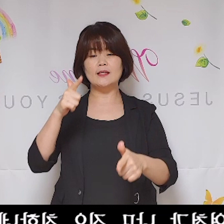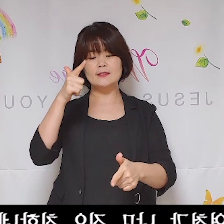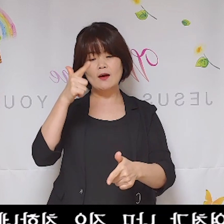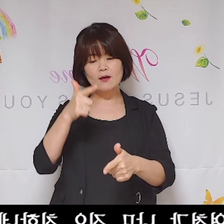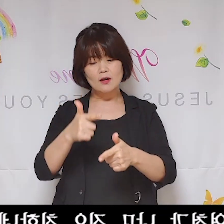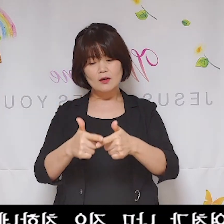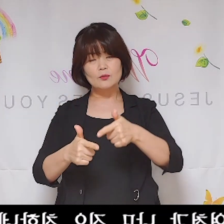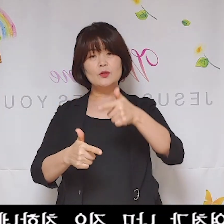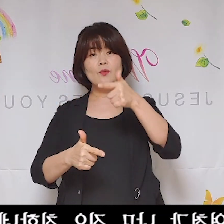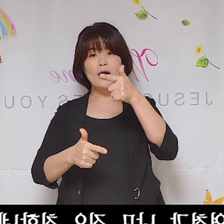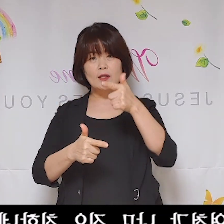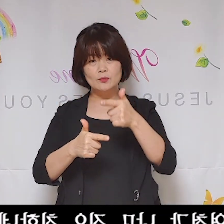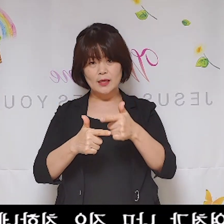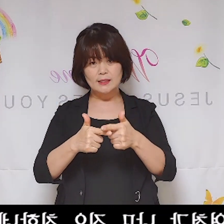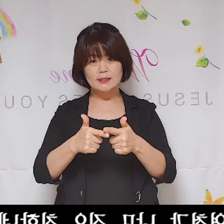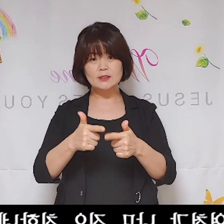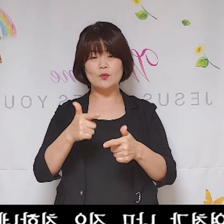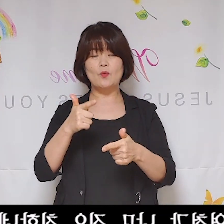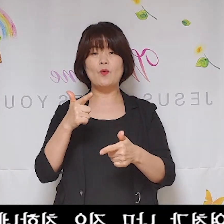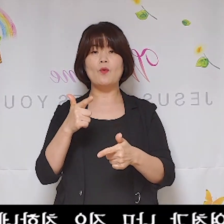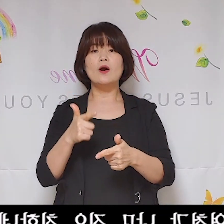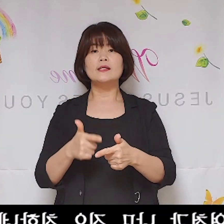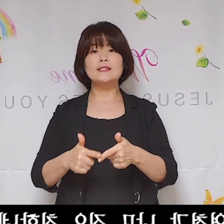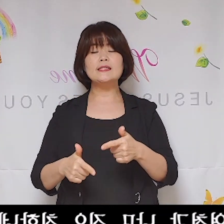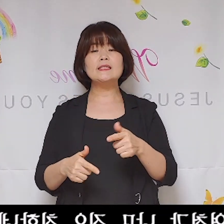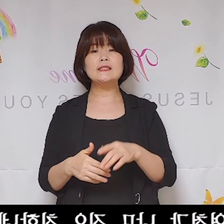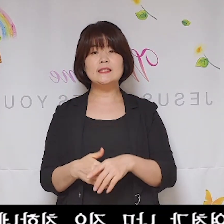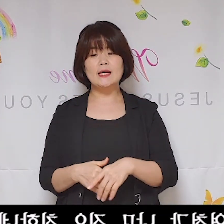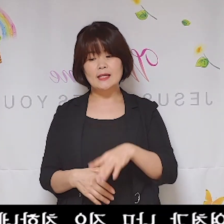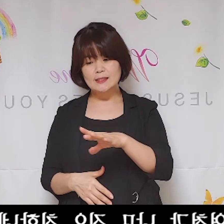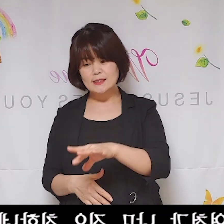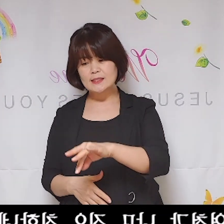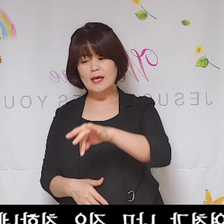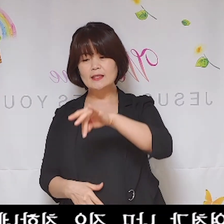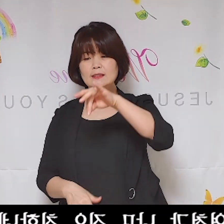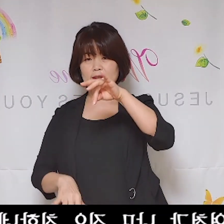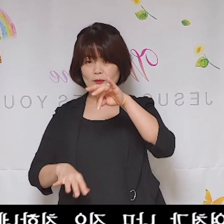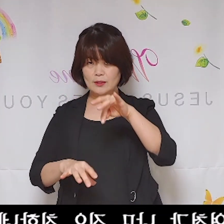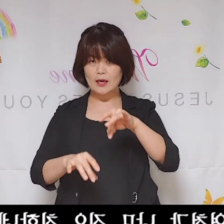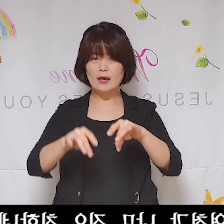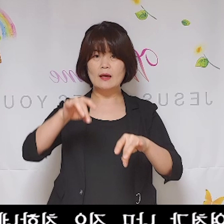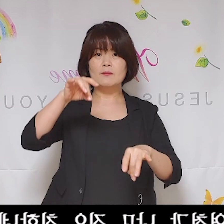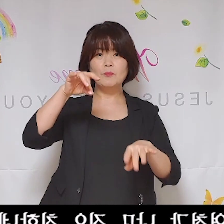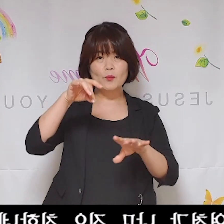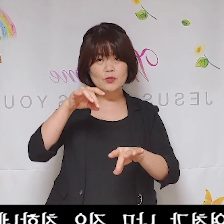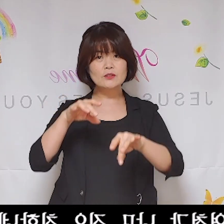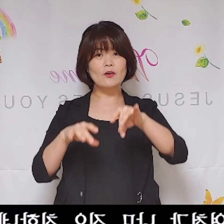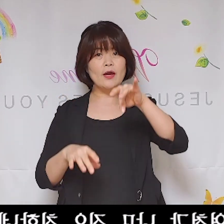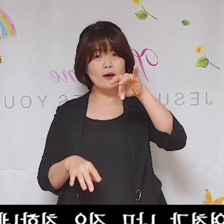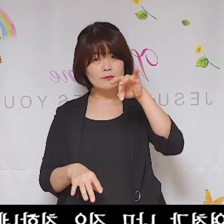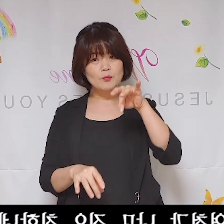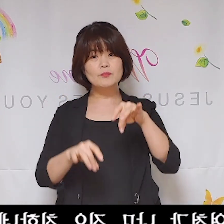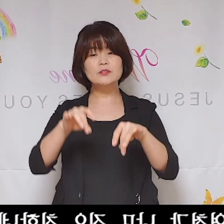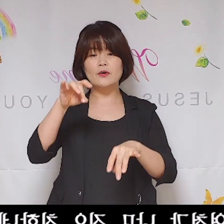상태에서 위로 아래로 내리시고 진을 칠하는 진액을 이렇게 뽑는